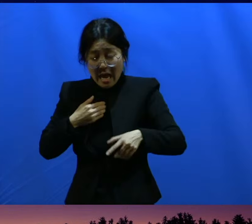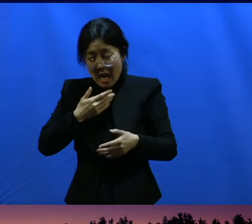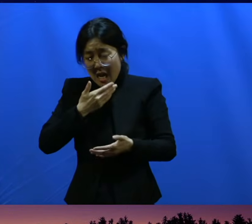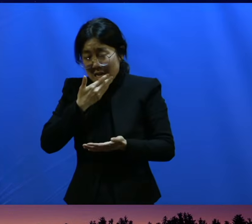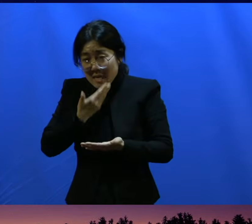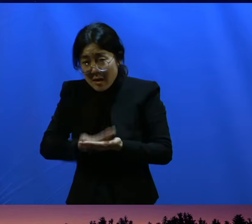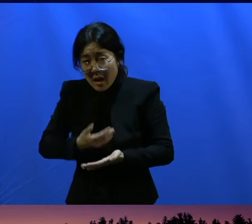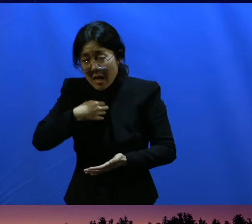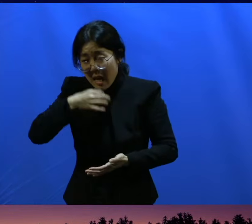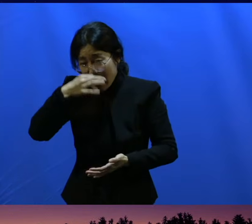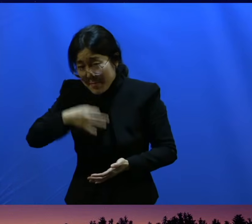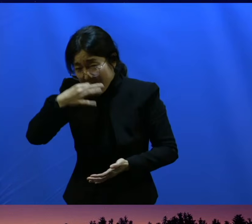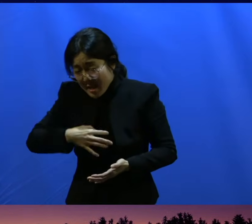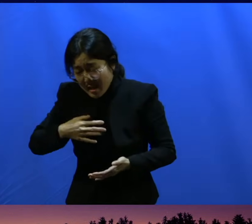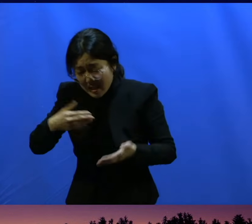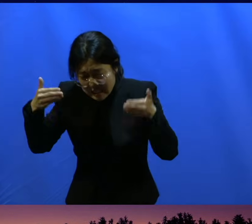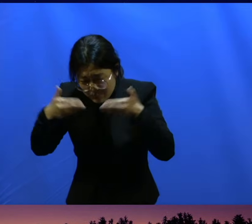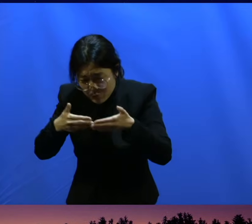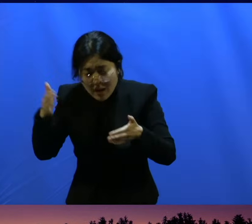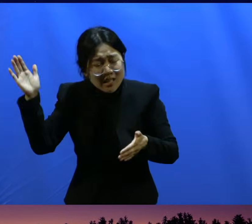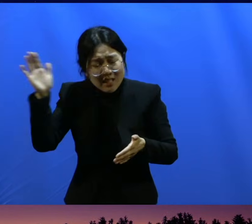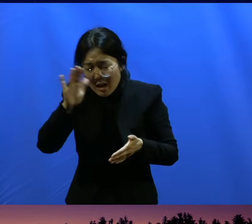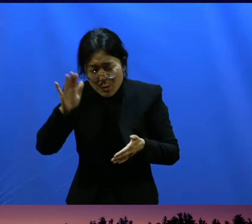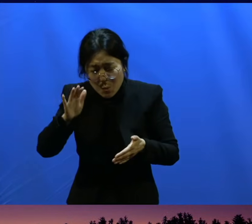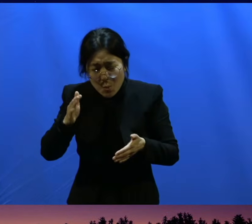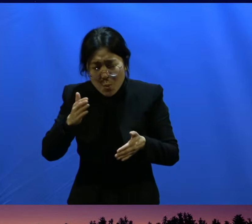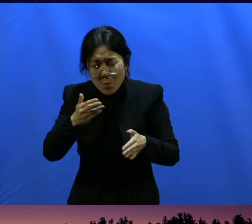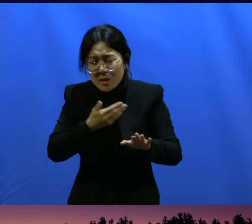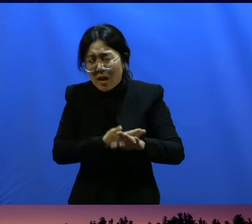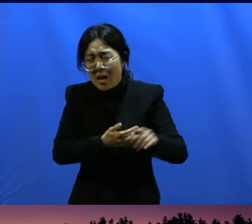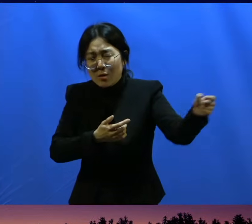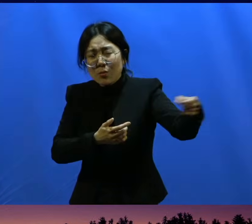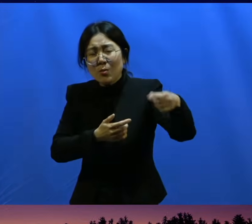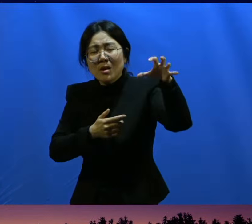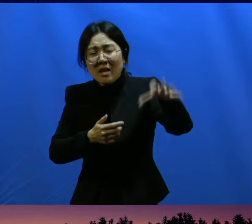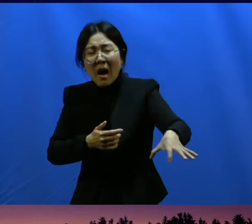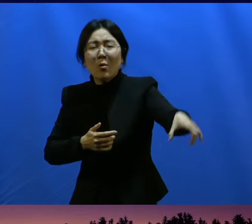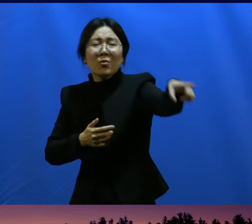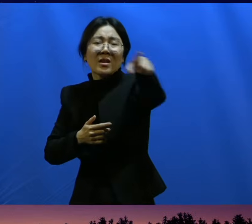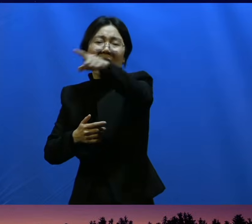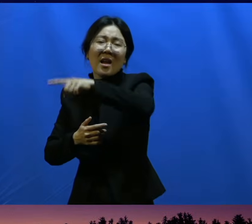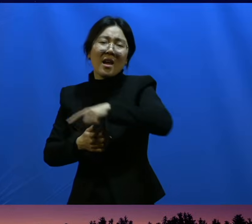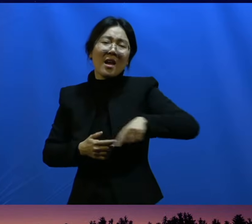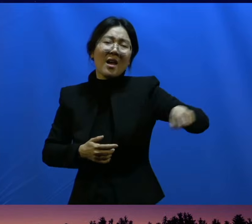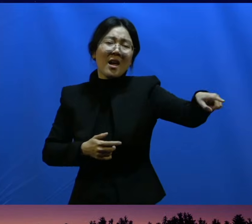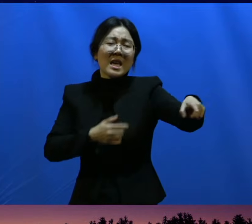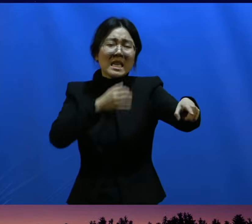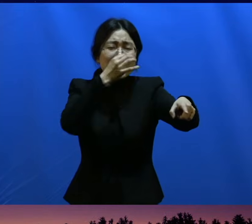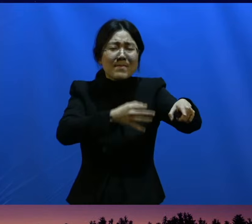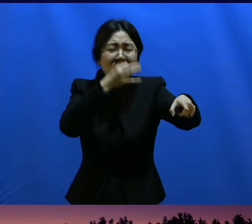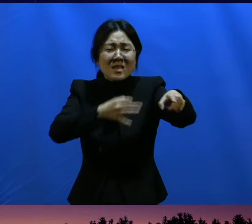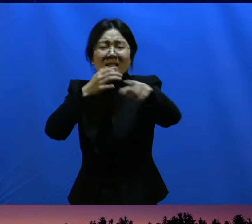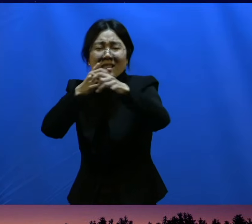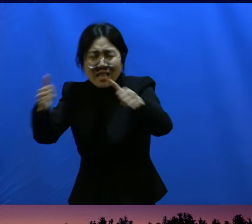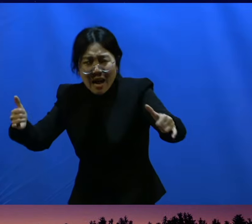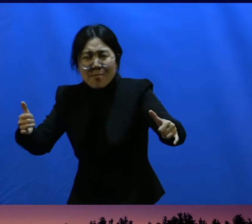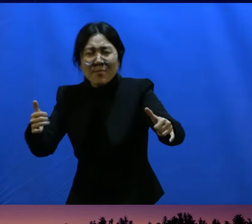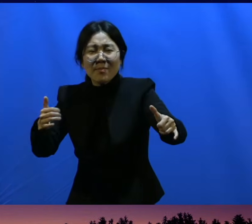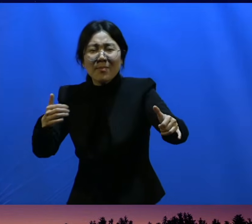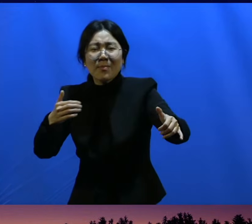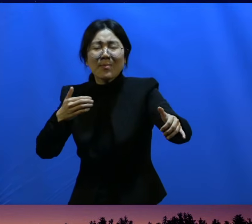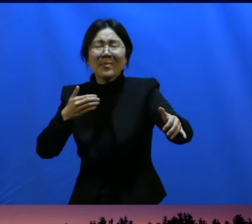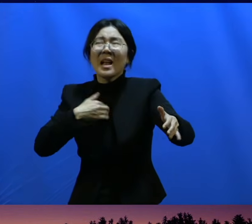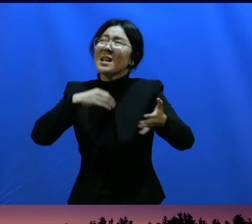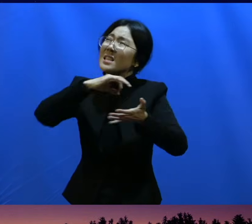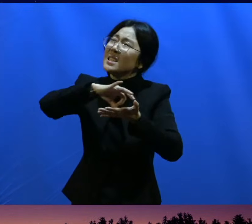쫓긴 받은 자들 얼마나 많은지 모릅니다. 하나님 우리를 아둘람 공동체, 이 우리의 교회가